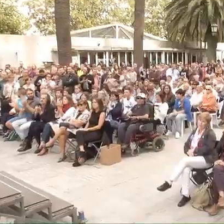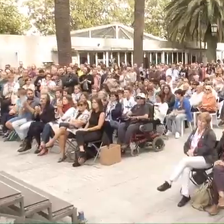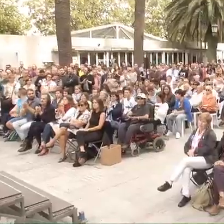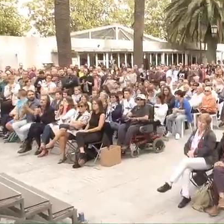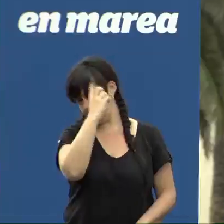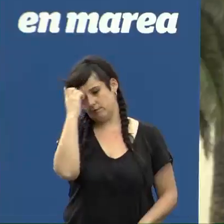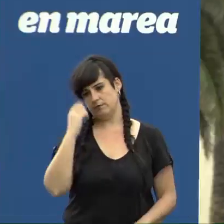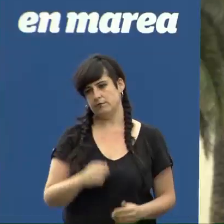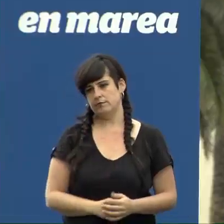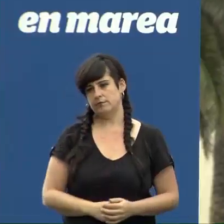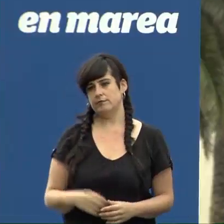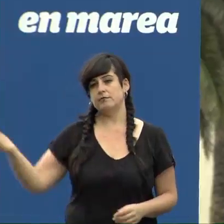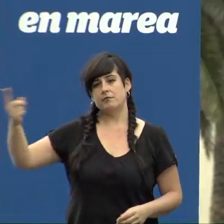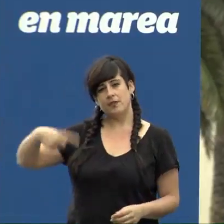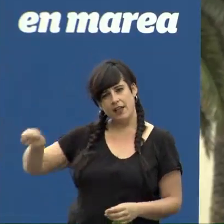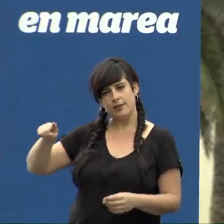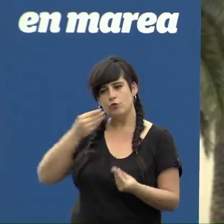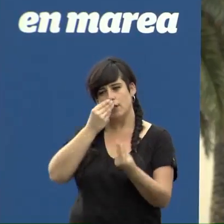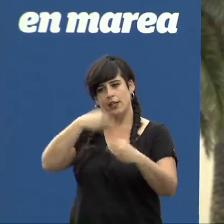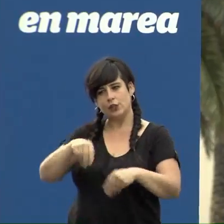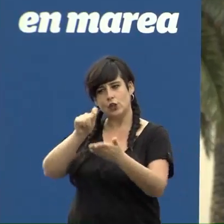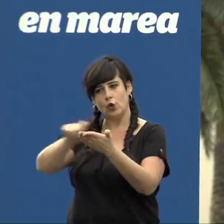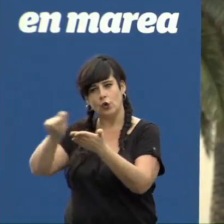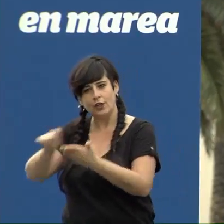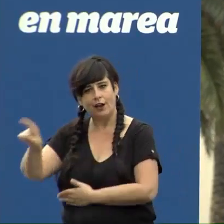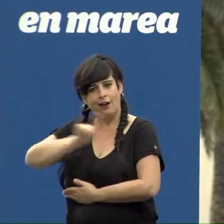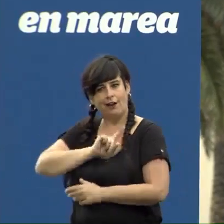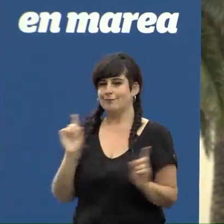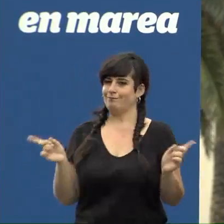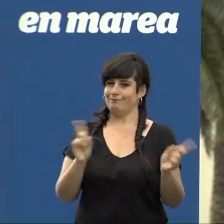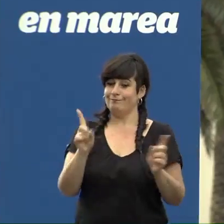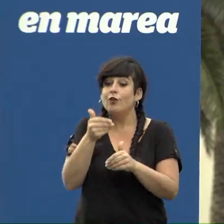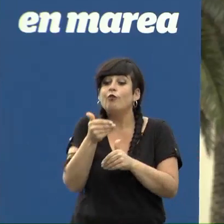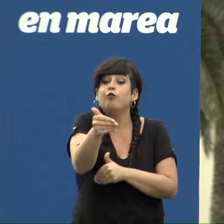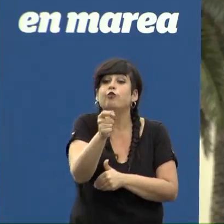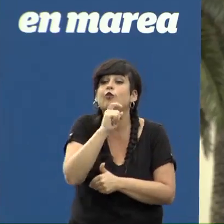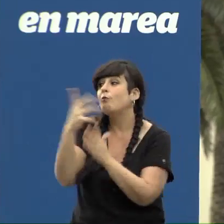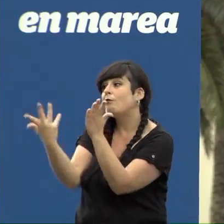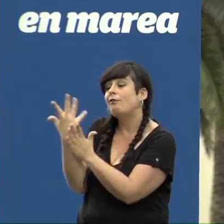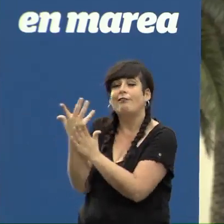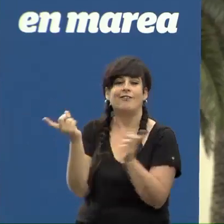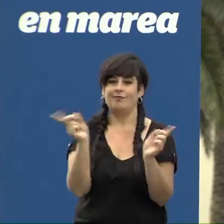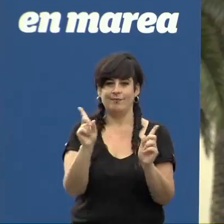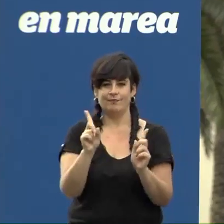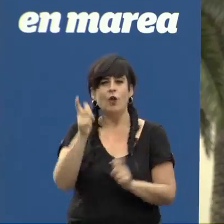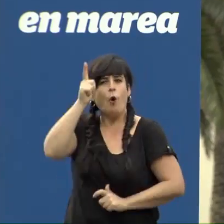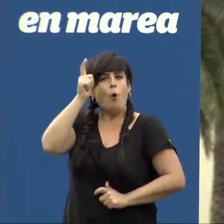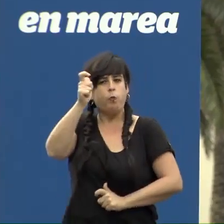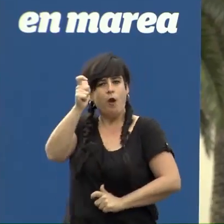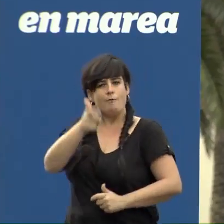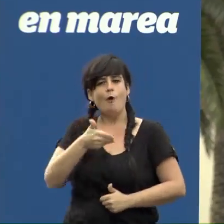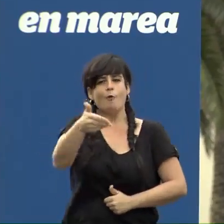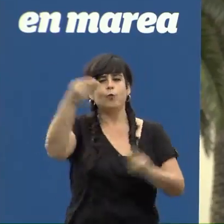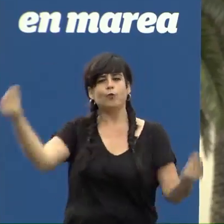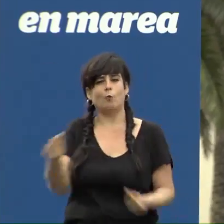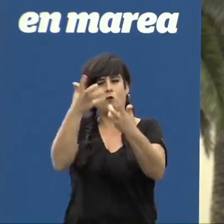Que non nos escriban a historia, que non nos digan o que vai a acontecer. Os povos que pelexan polo futuro escriben a